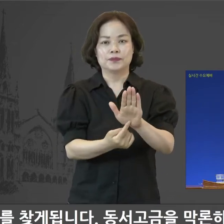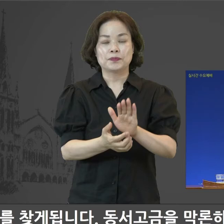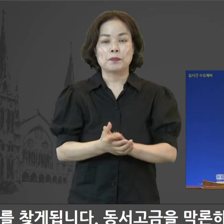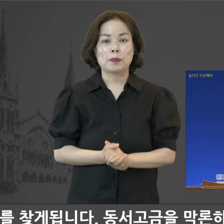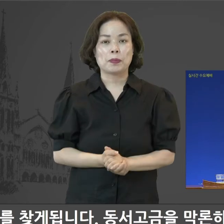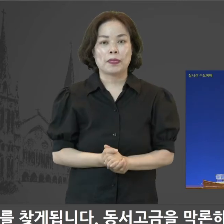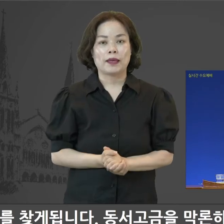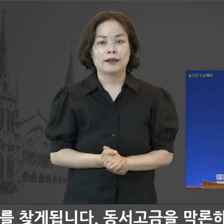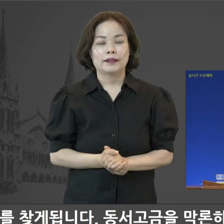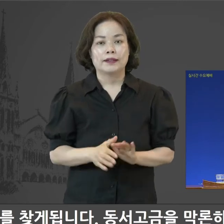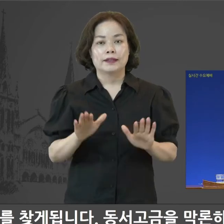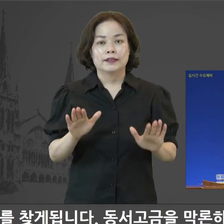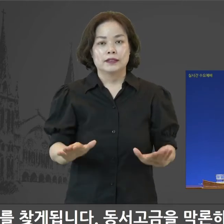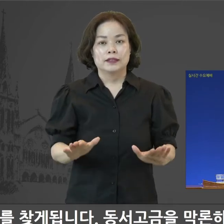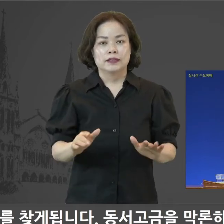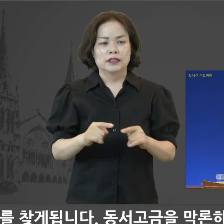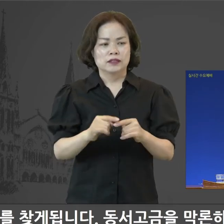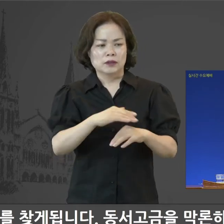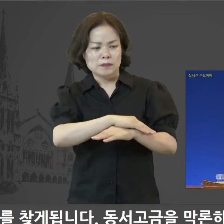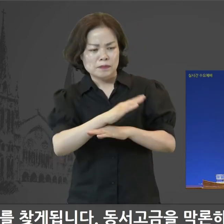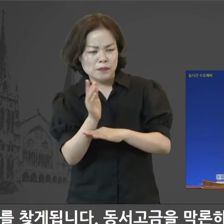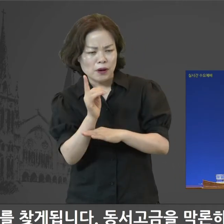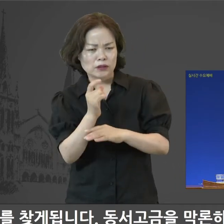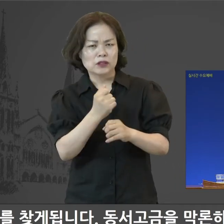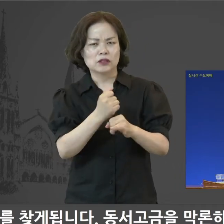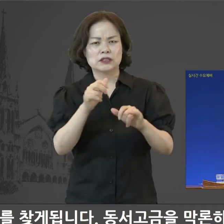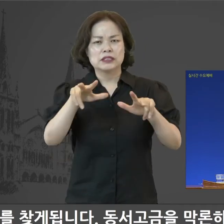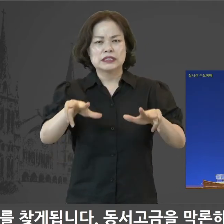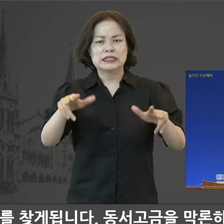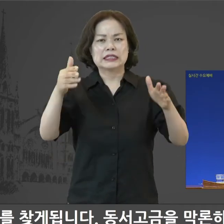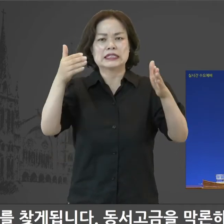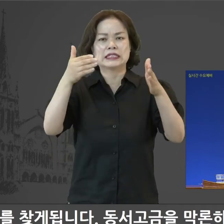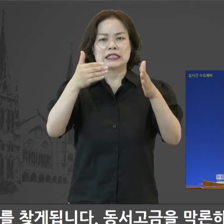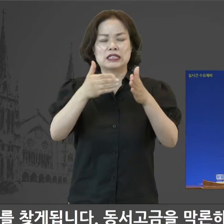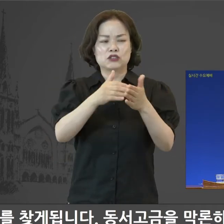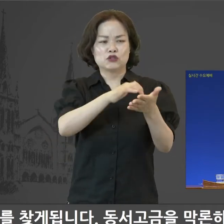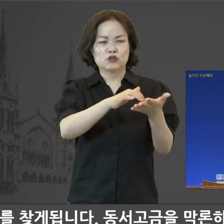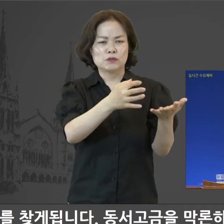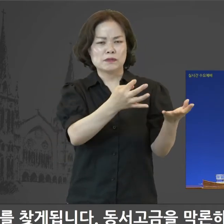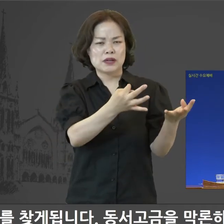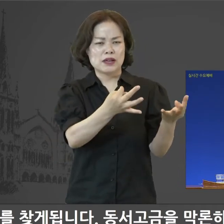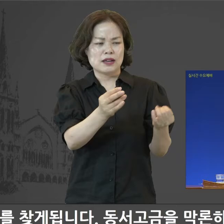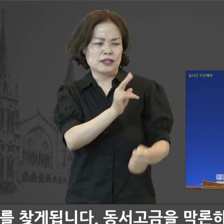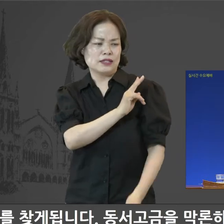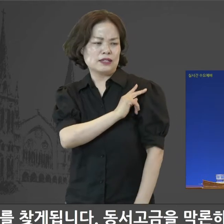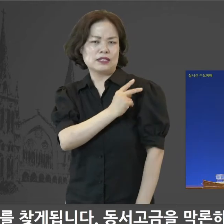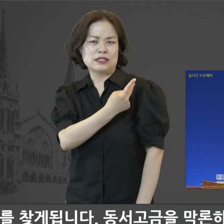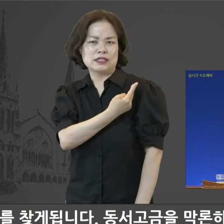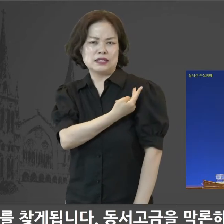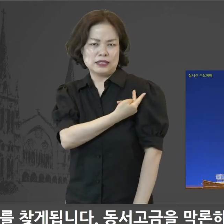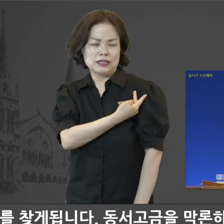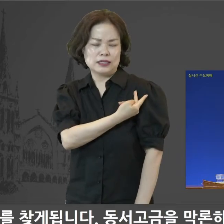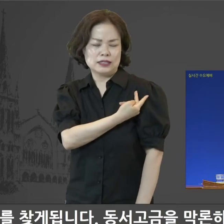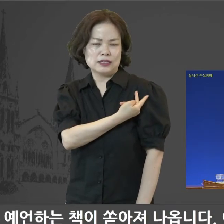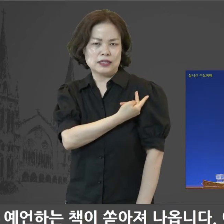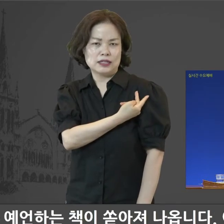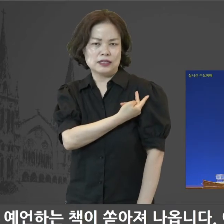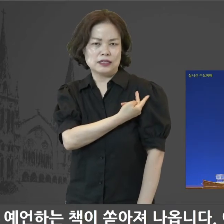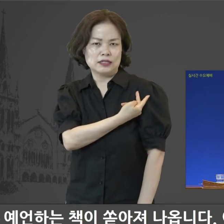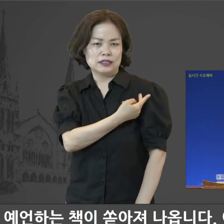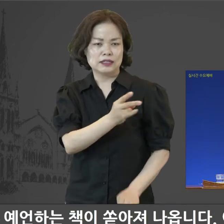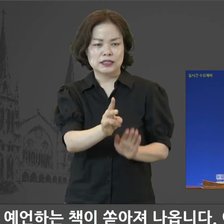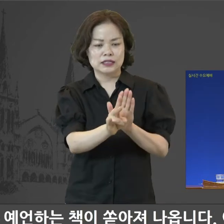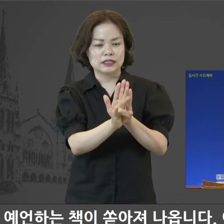그리고 이런 데 편승해서 예로부터 지금까지 수많은 이단과 사이비들이